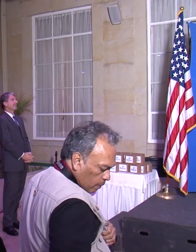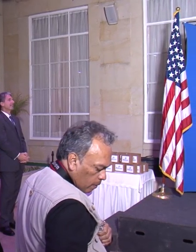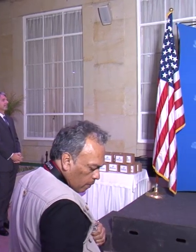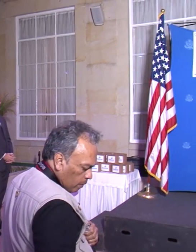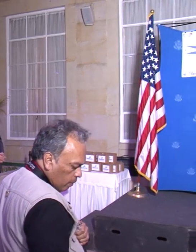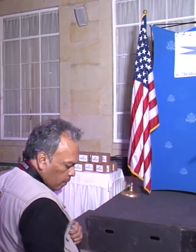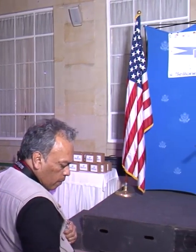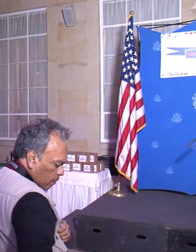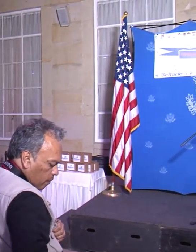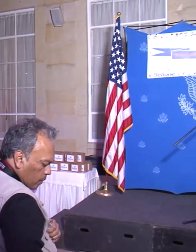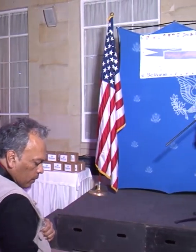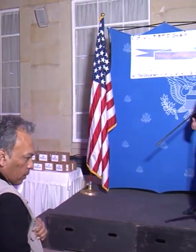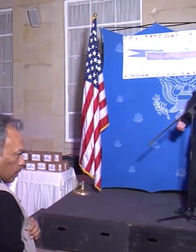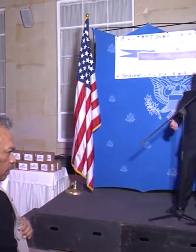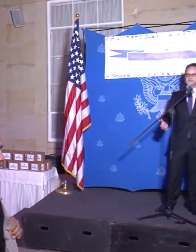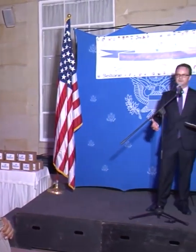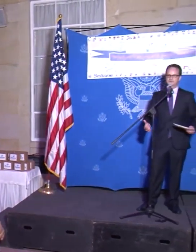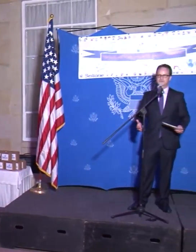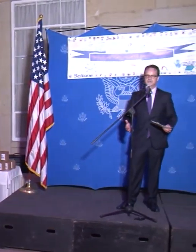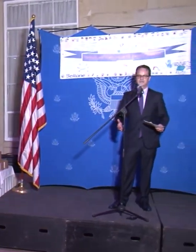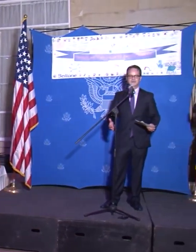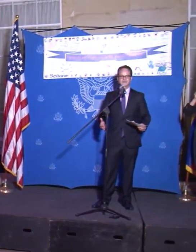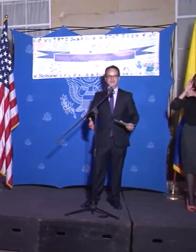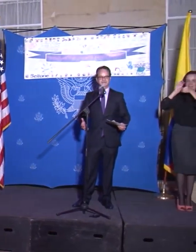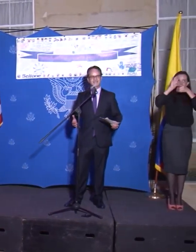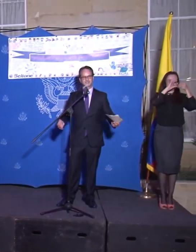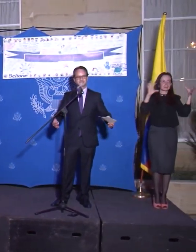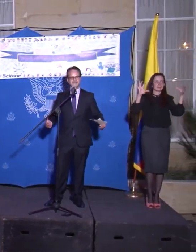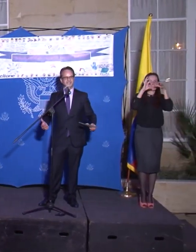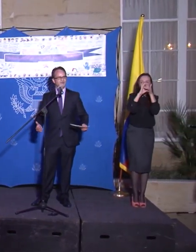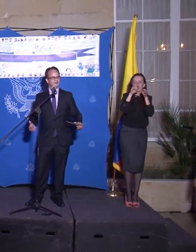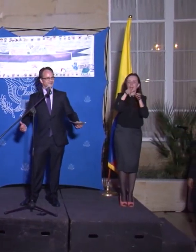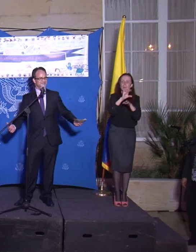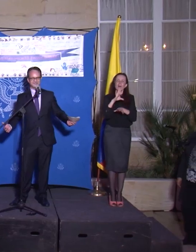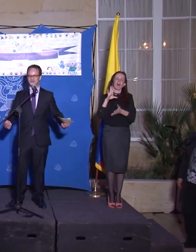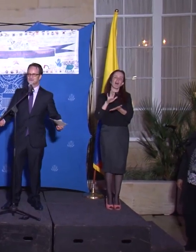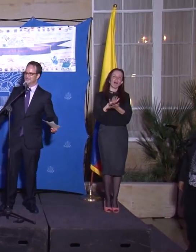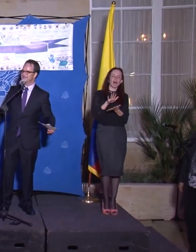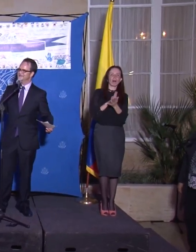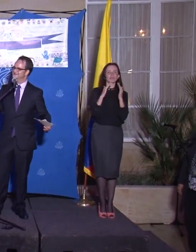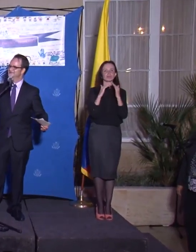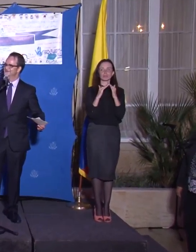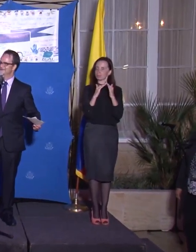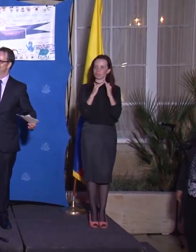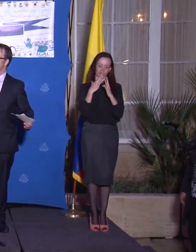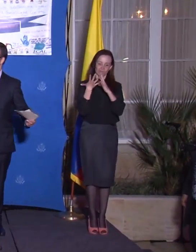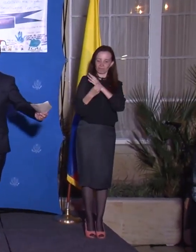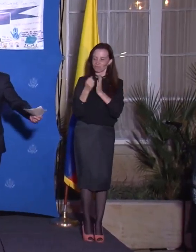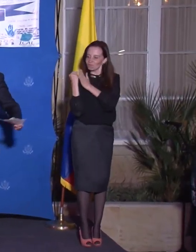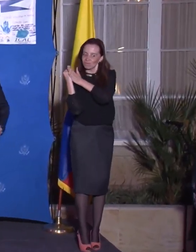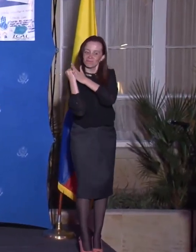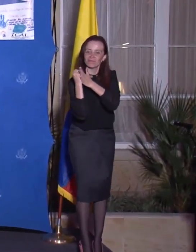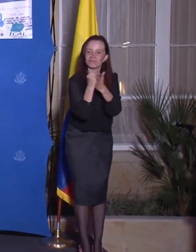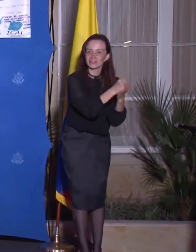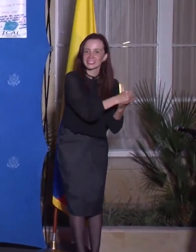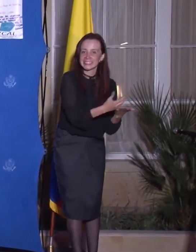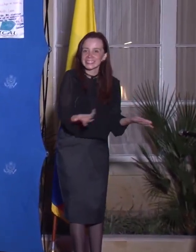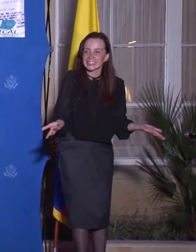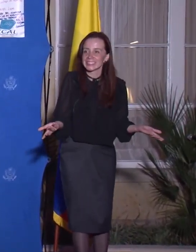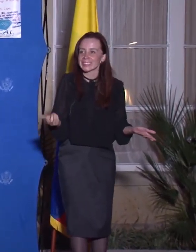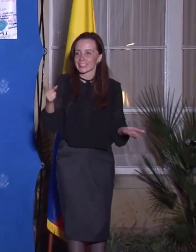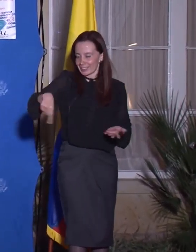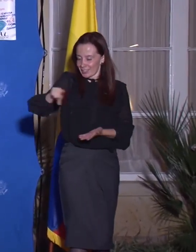La gente de ciudades hermanas salen de la comodidad de sus casas para ayudar a la